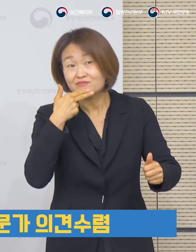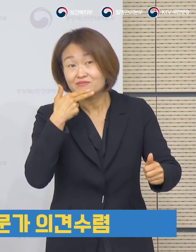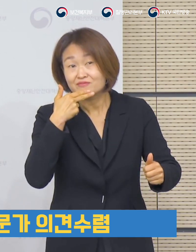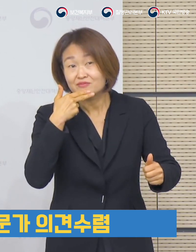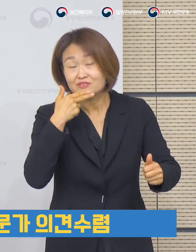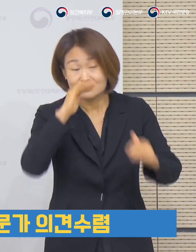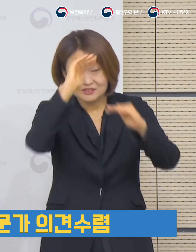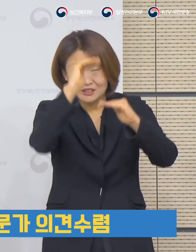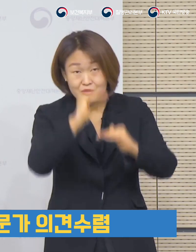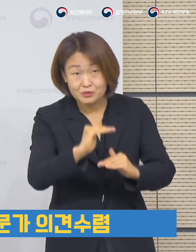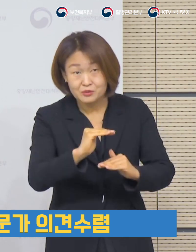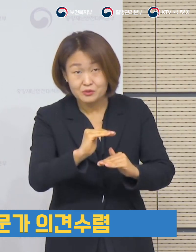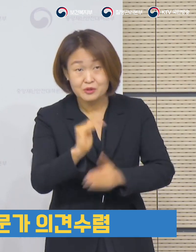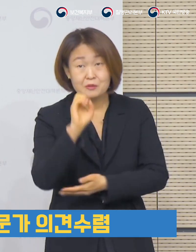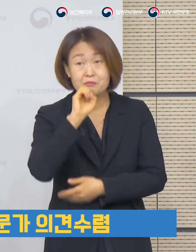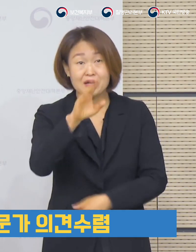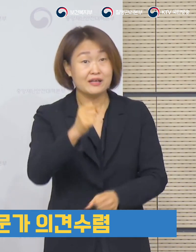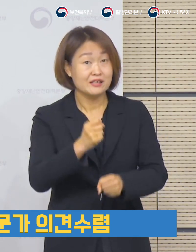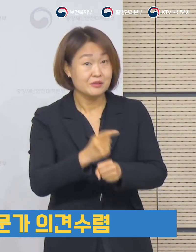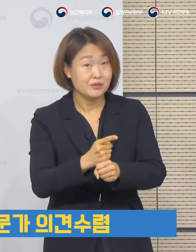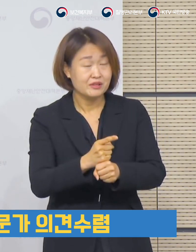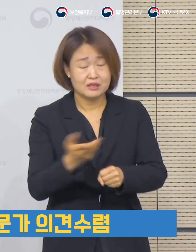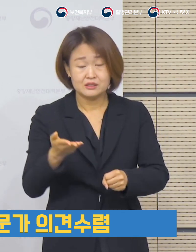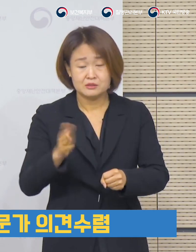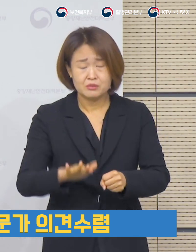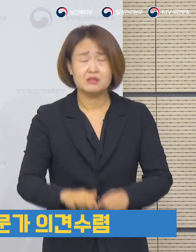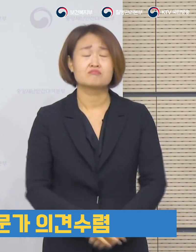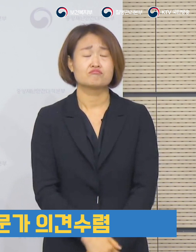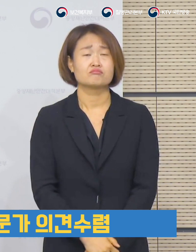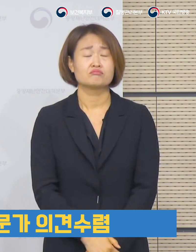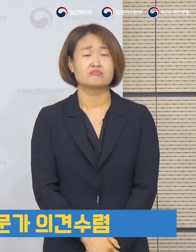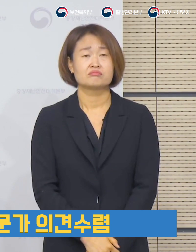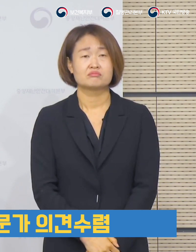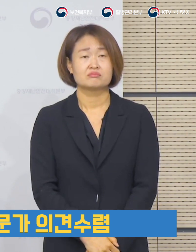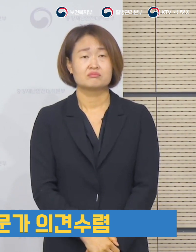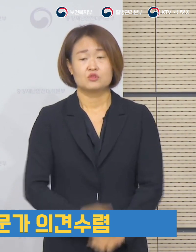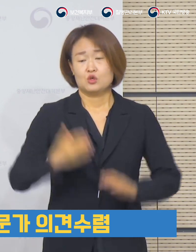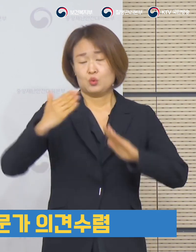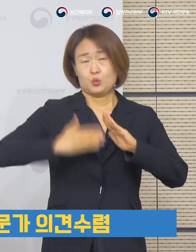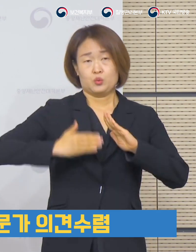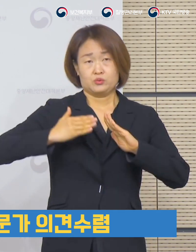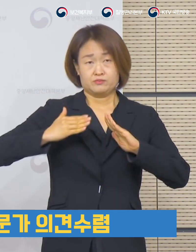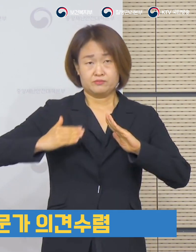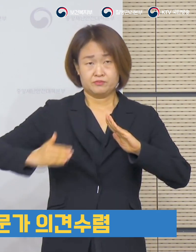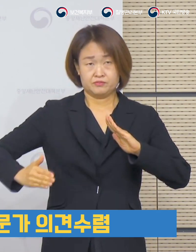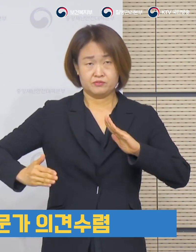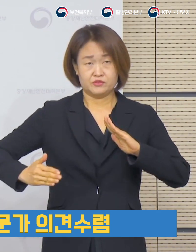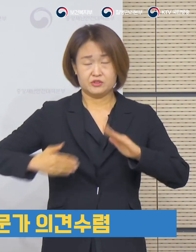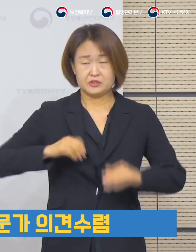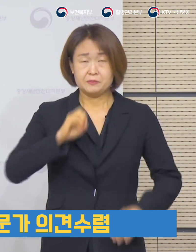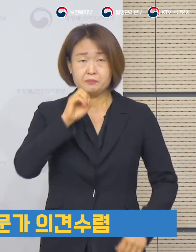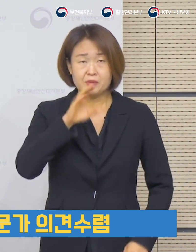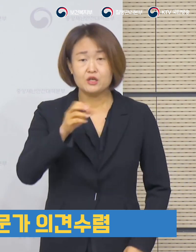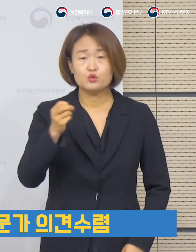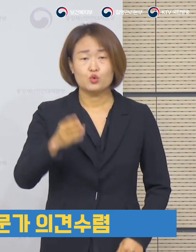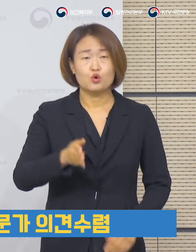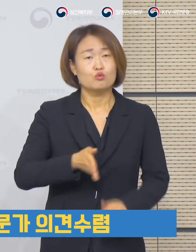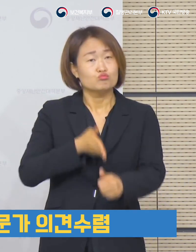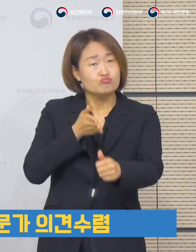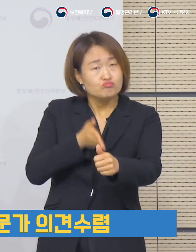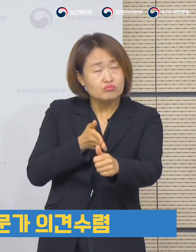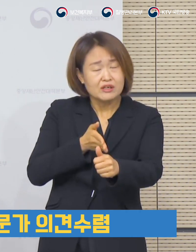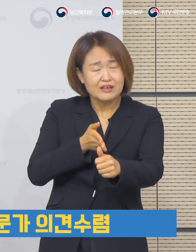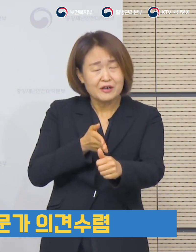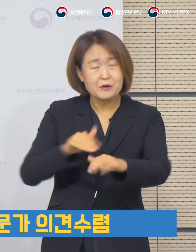언급한 것으로 이해를 하고 있습니다. 그러나 그럼에도 불구하고 이러한 공식적인 언급이나 요청 이런